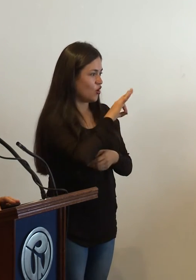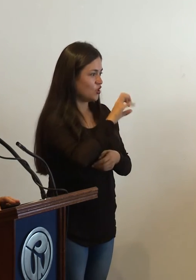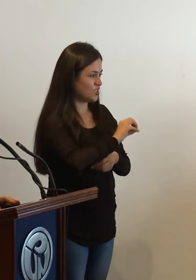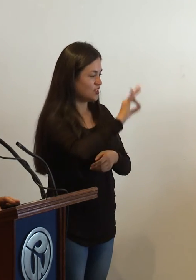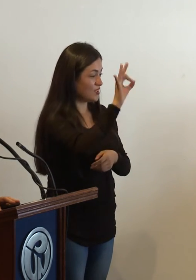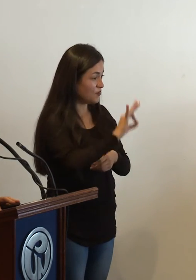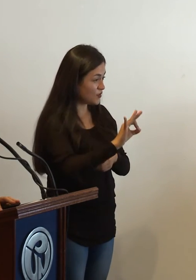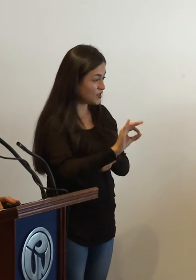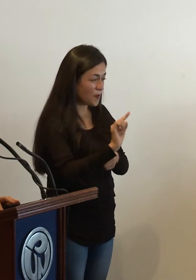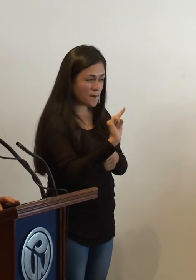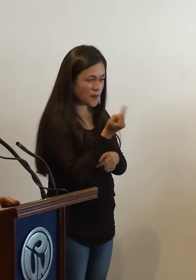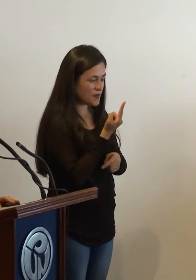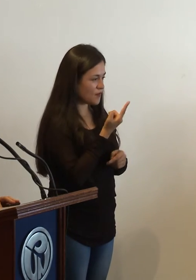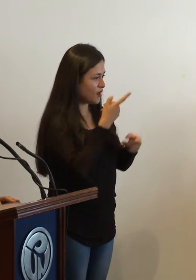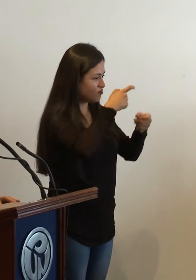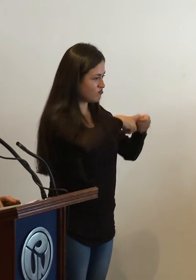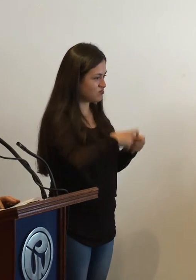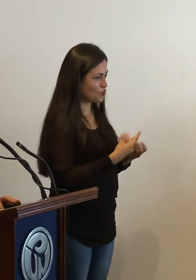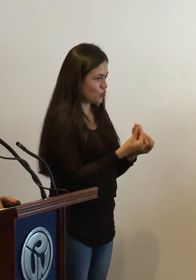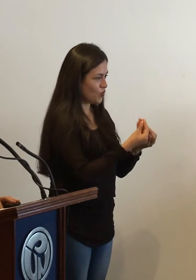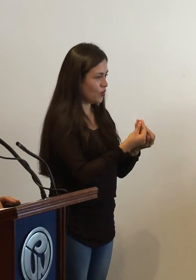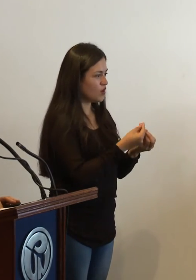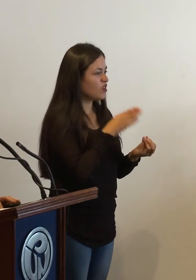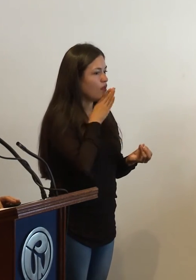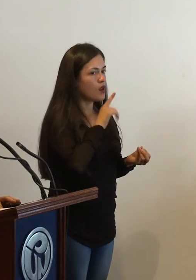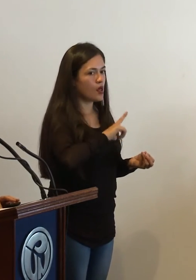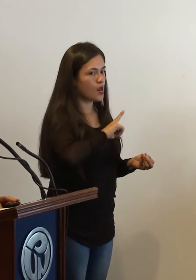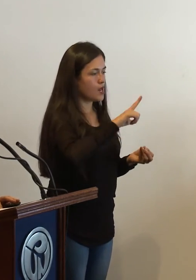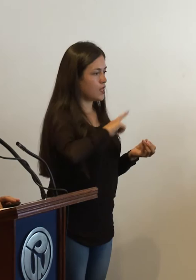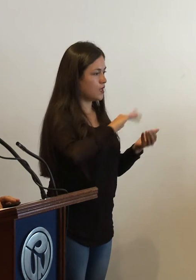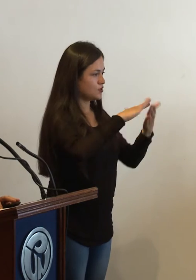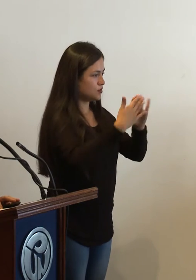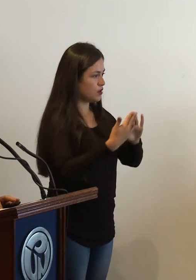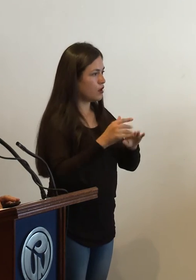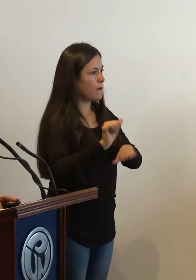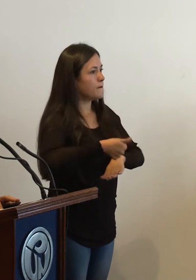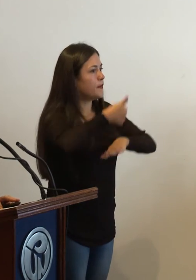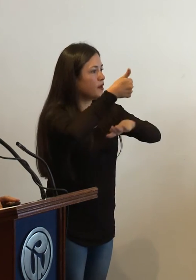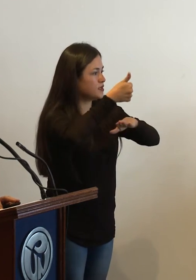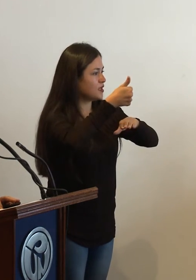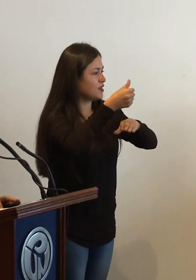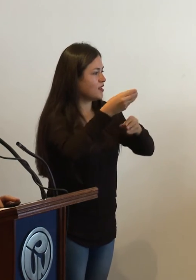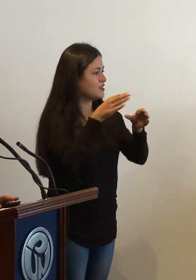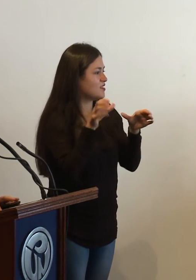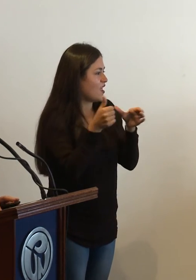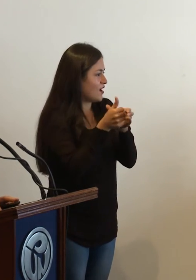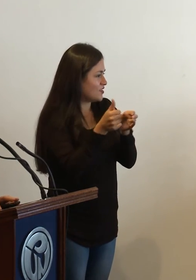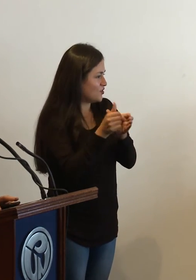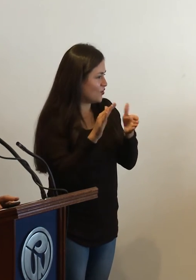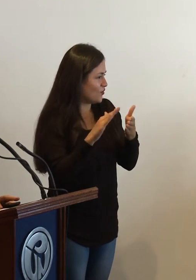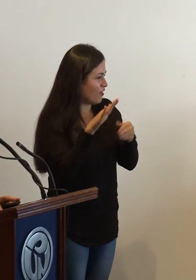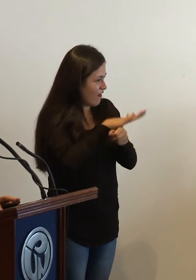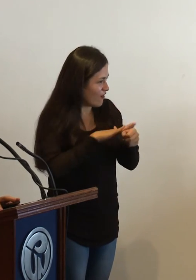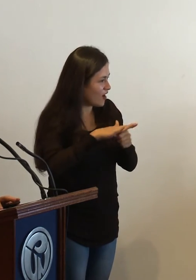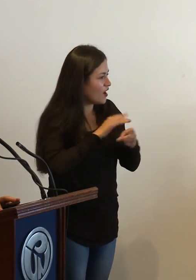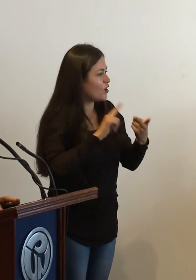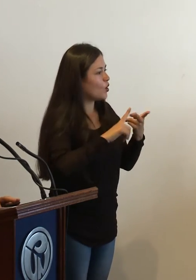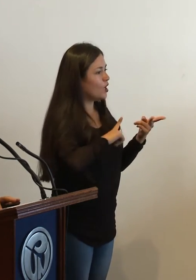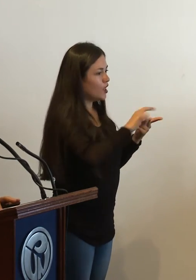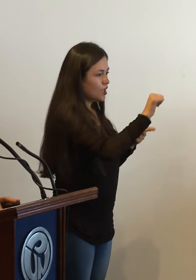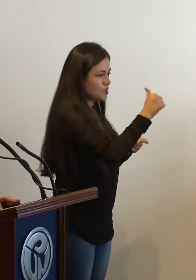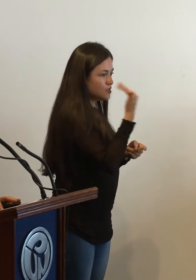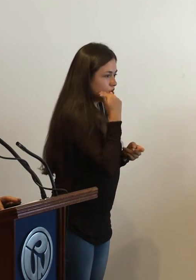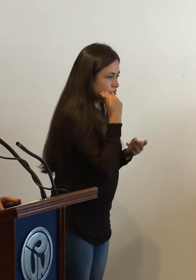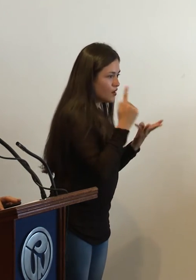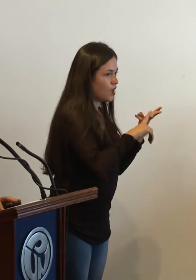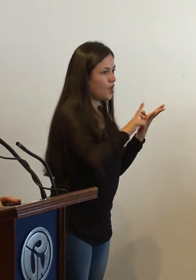estudiantes de las primeras cohortes eran líderes comunitarios, presidentes de juntas de acción comunal, líderes de grupos de mujeres,